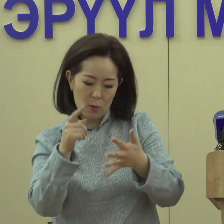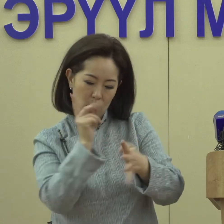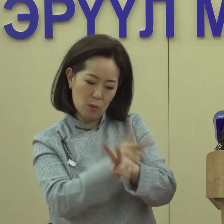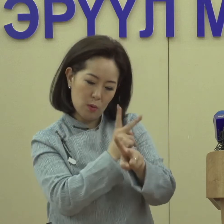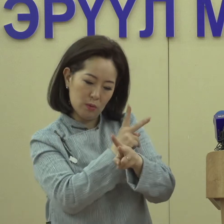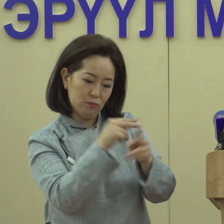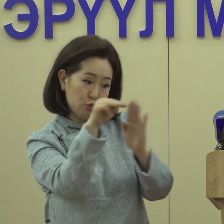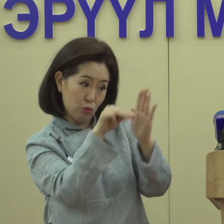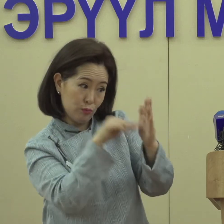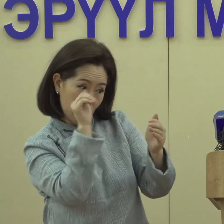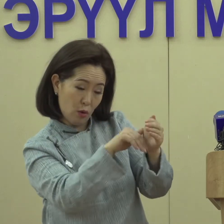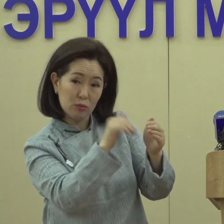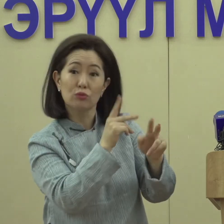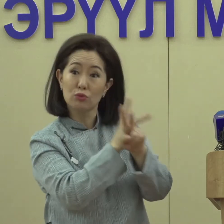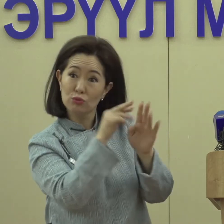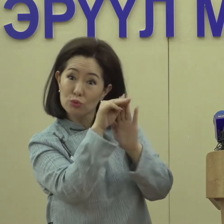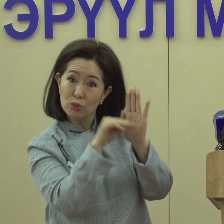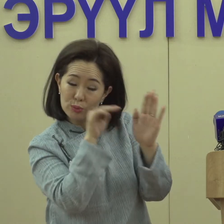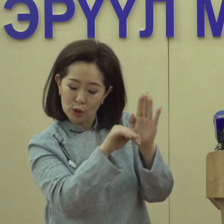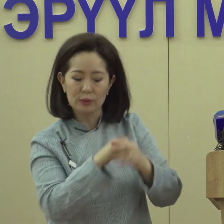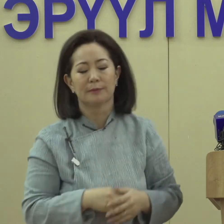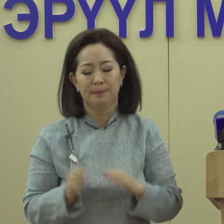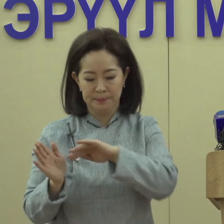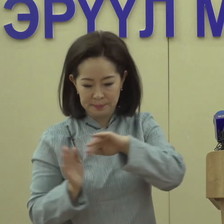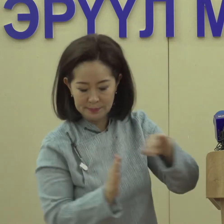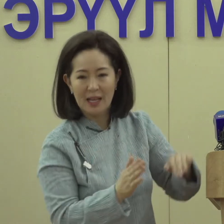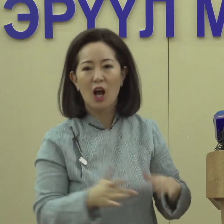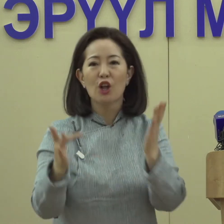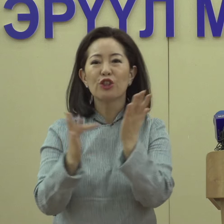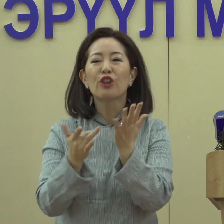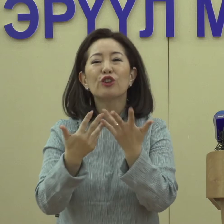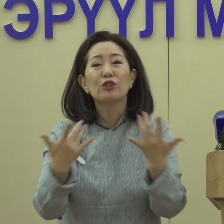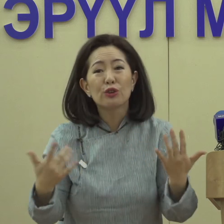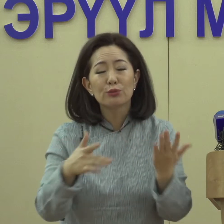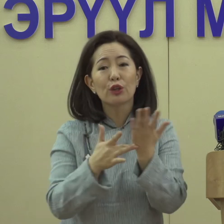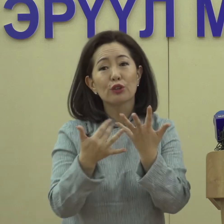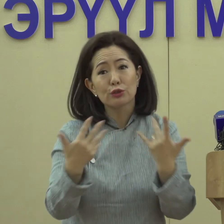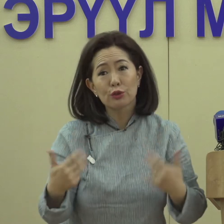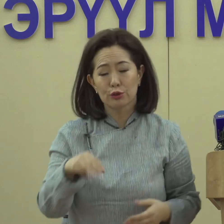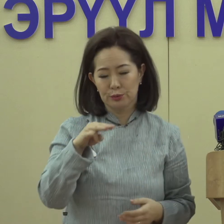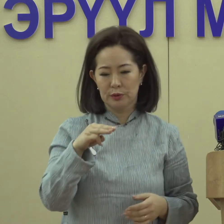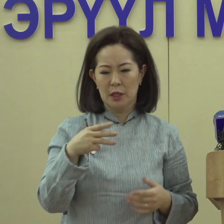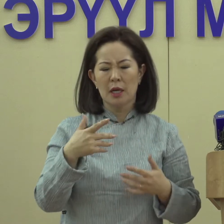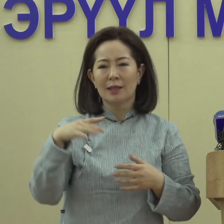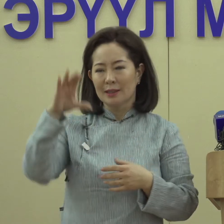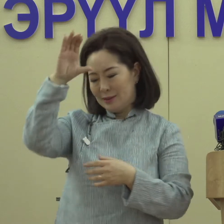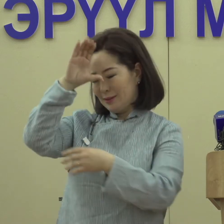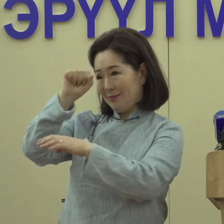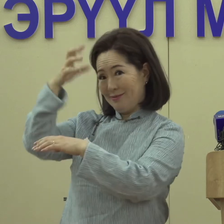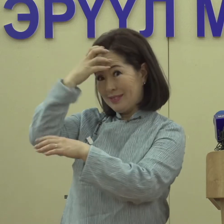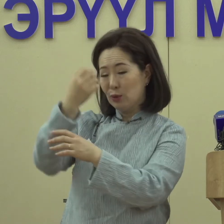баталгаажуулахаар болсон. За тоног төхөөрөмжийн хувьд бол Засгийн газрын нөөц сангийн 4.2, Азийн өвчлөлийн